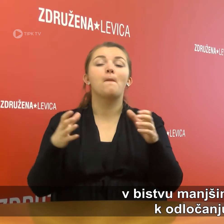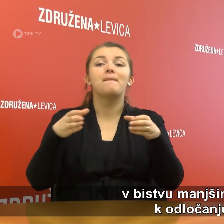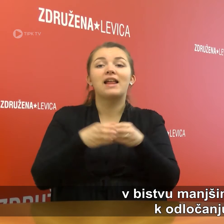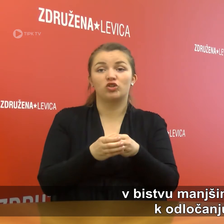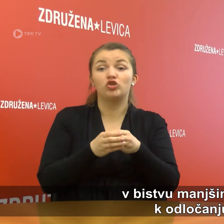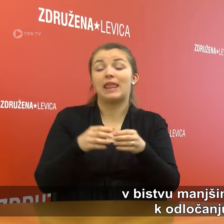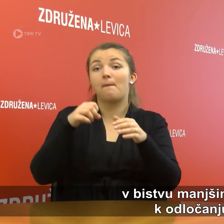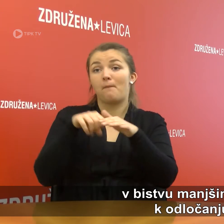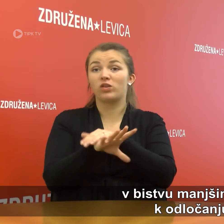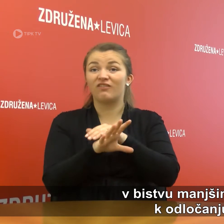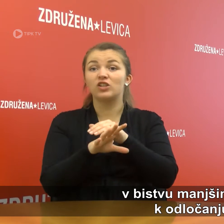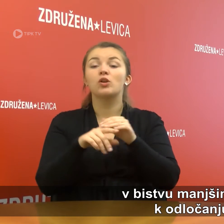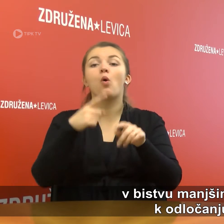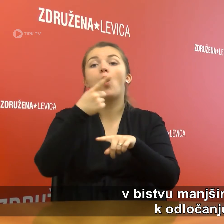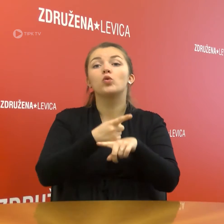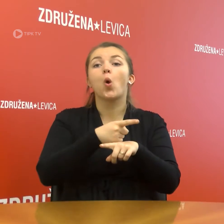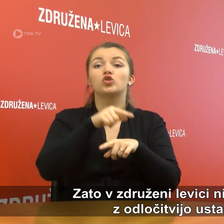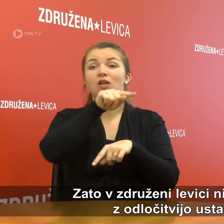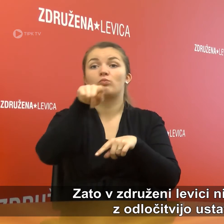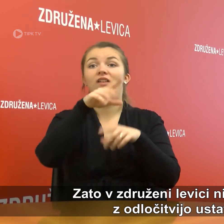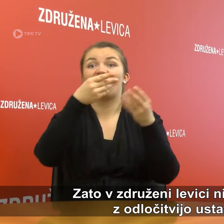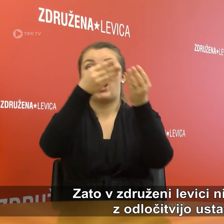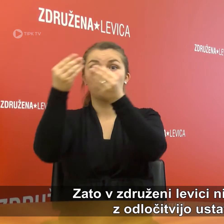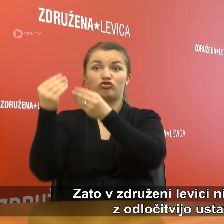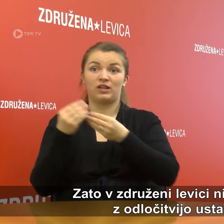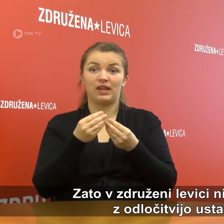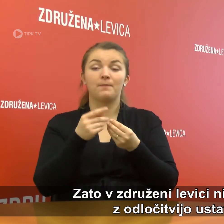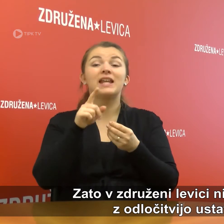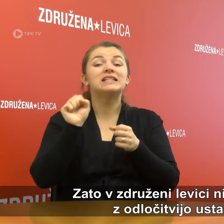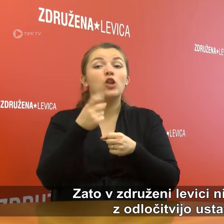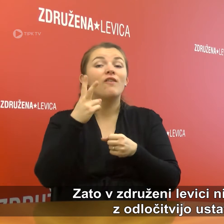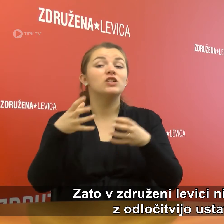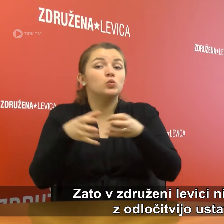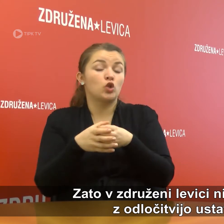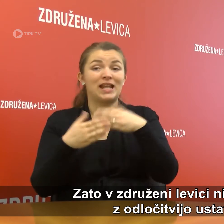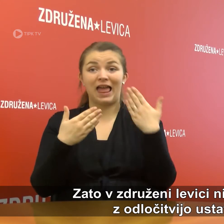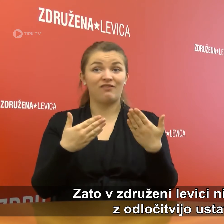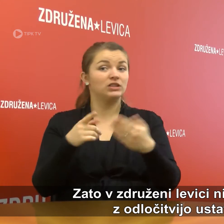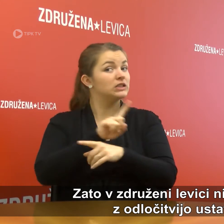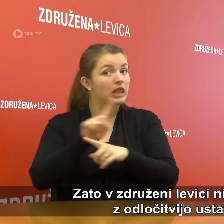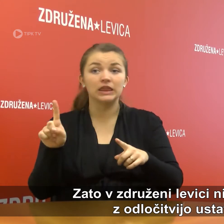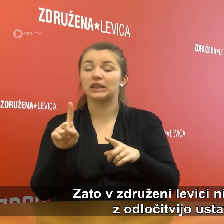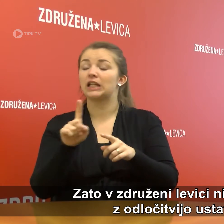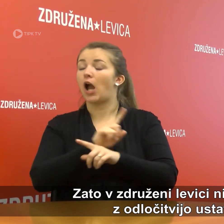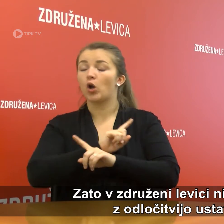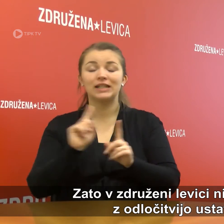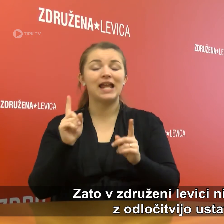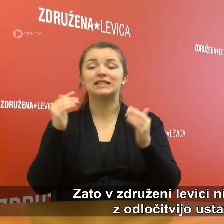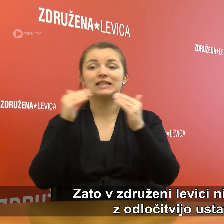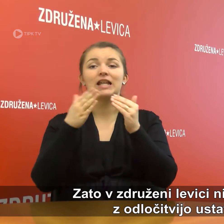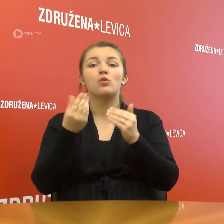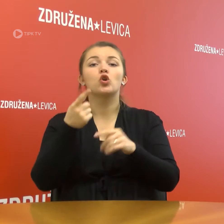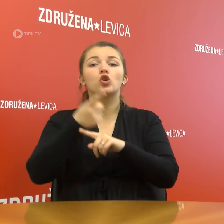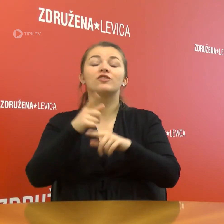manjšine podvržemo odločanju večine. Zato v Združeni levici nikakor se ne strinjamo z odločitvijo